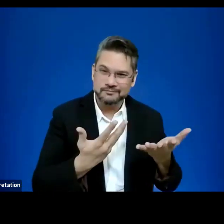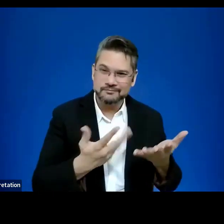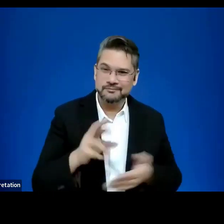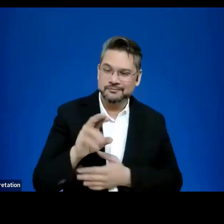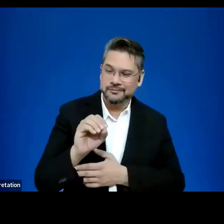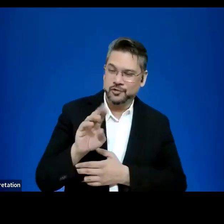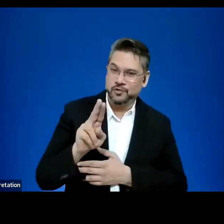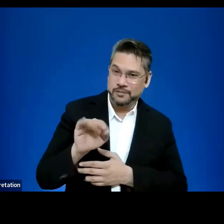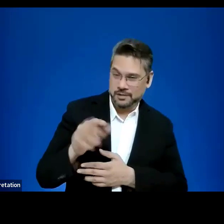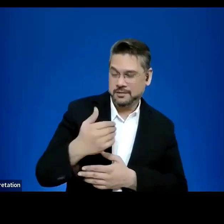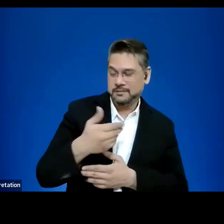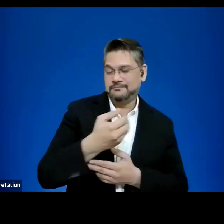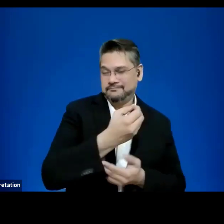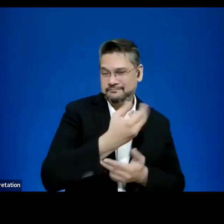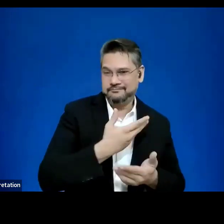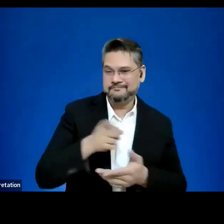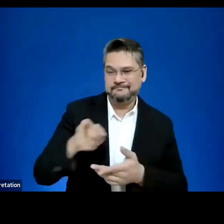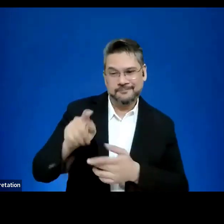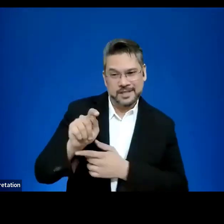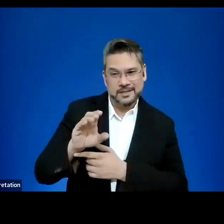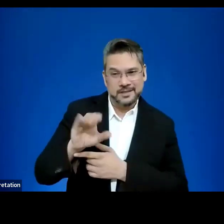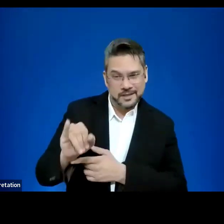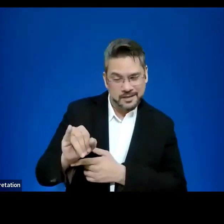Bhargavi 他有说过， Robina，